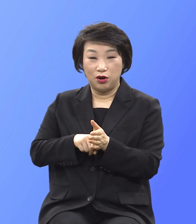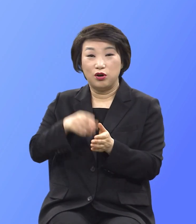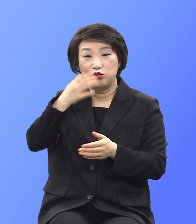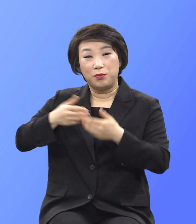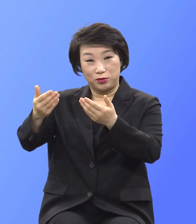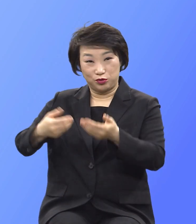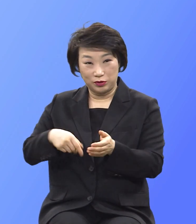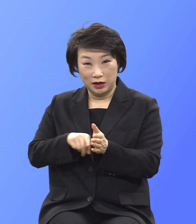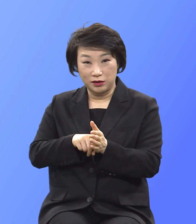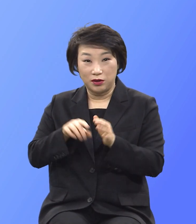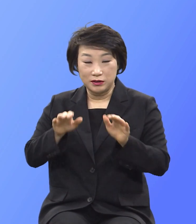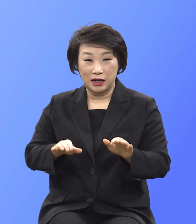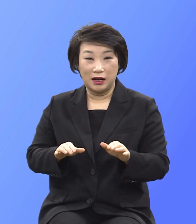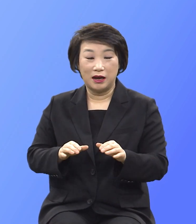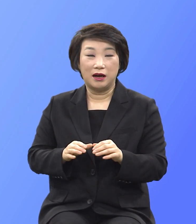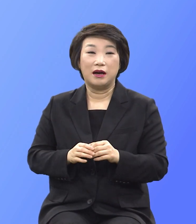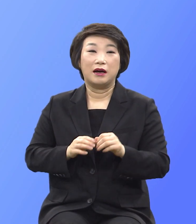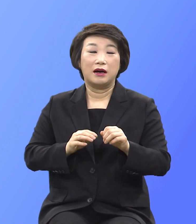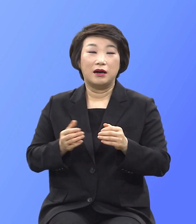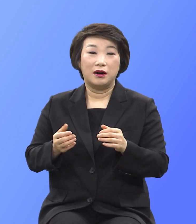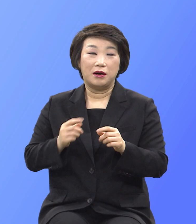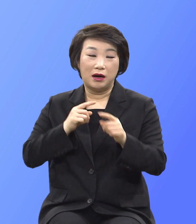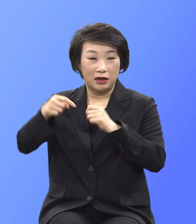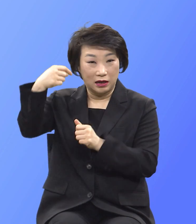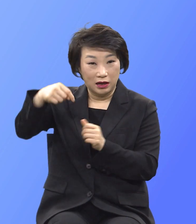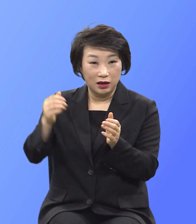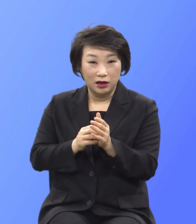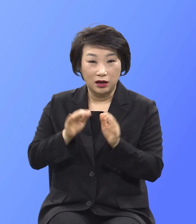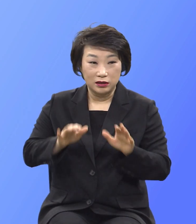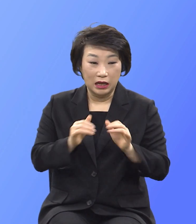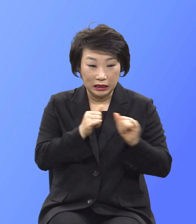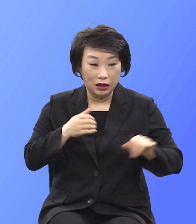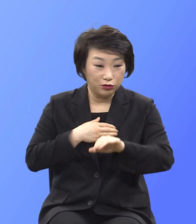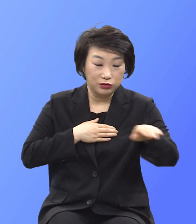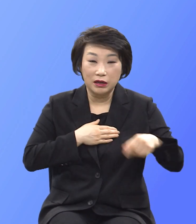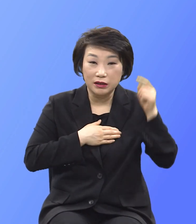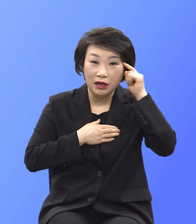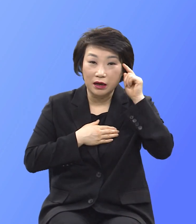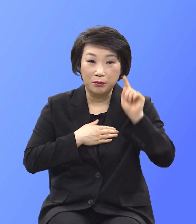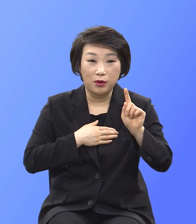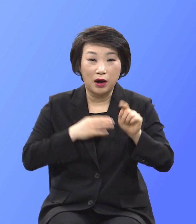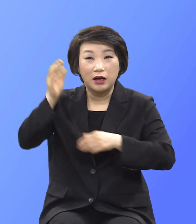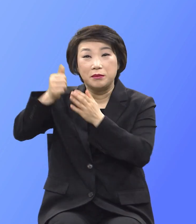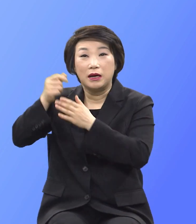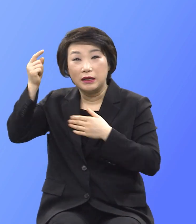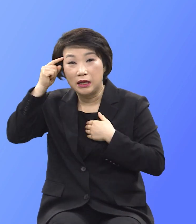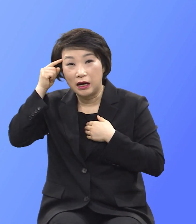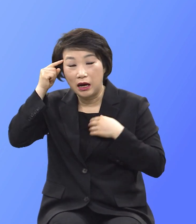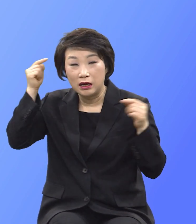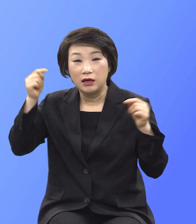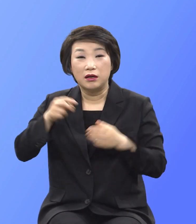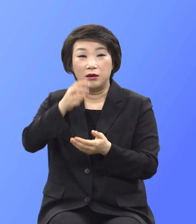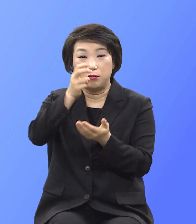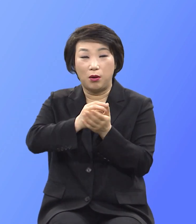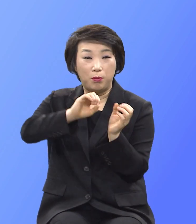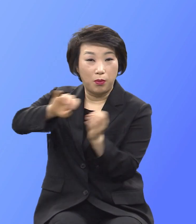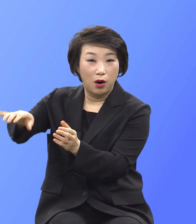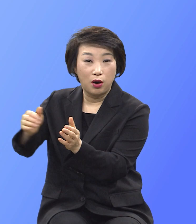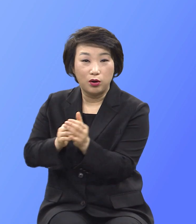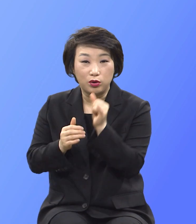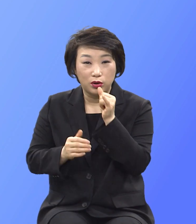축복으로 주시려고 하셨으나 이는 인간의 생각이 하나님의 생각의 법을